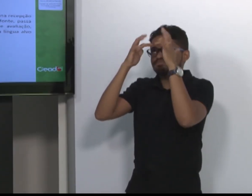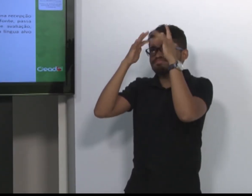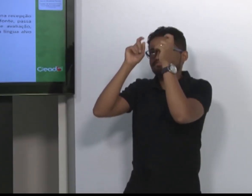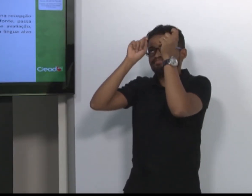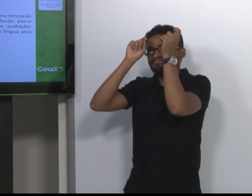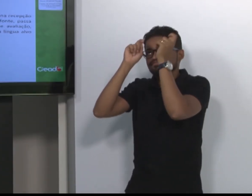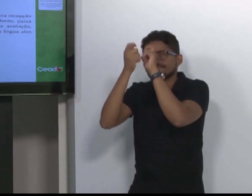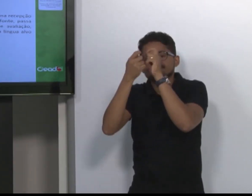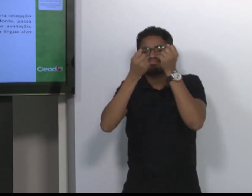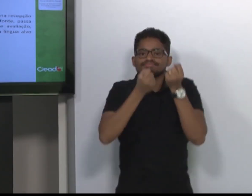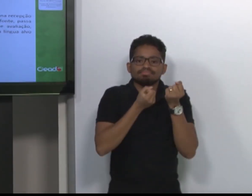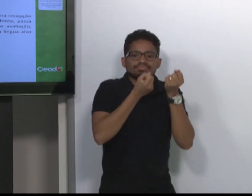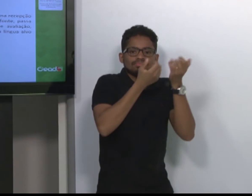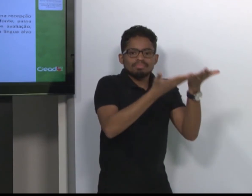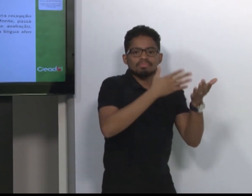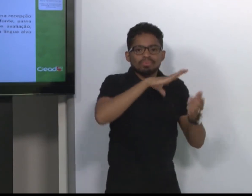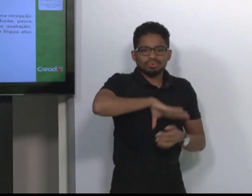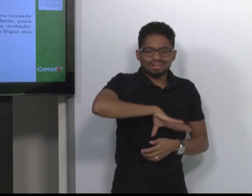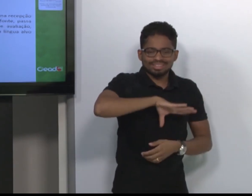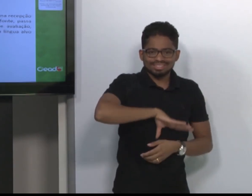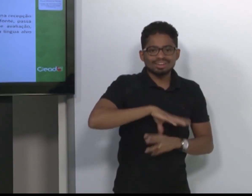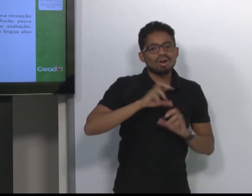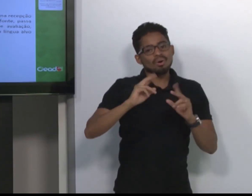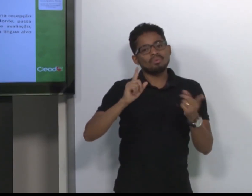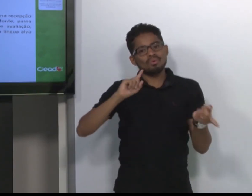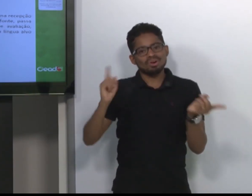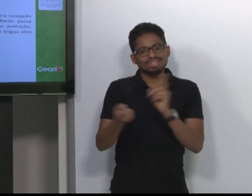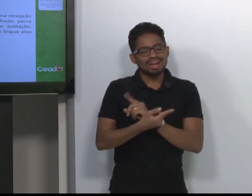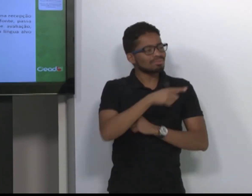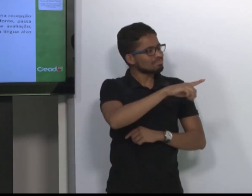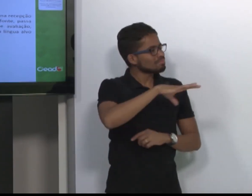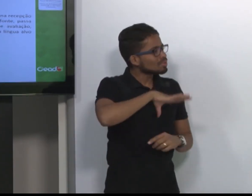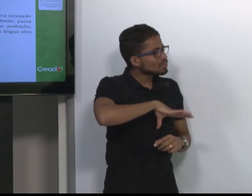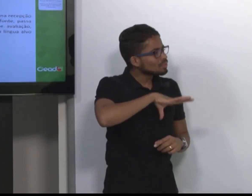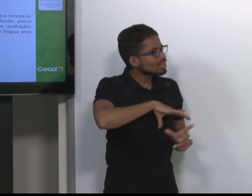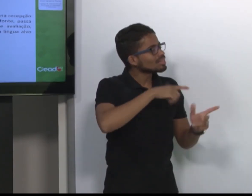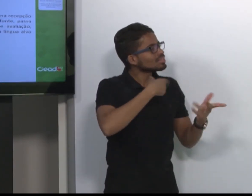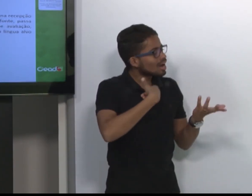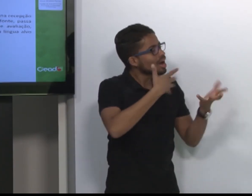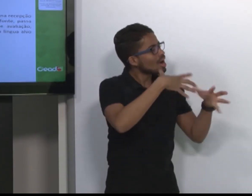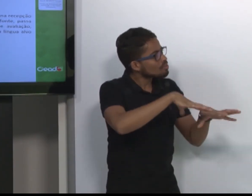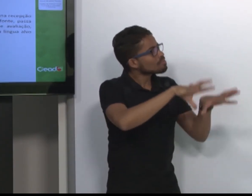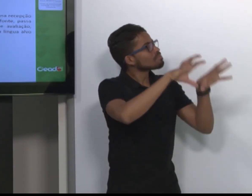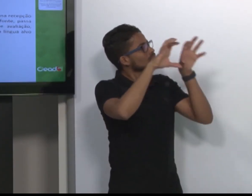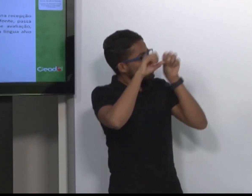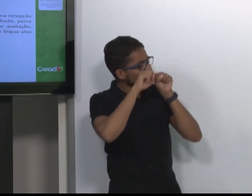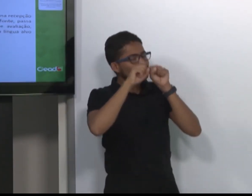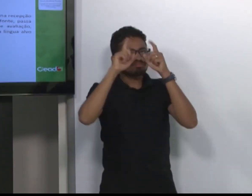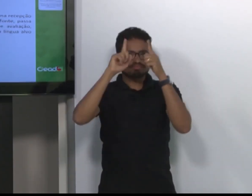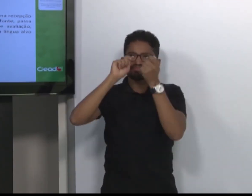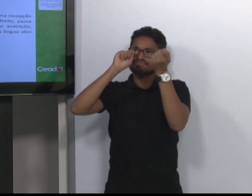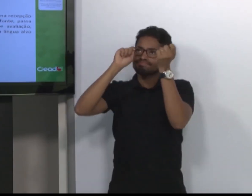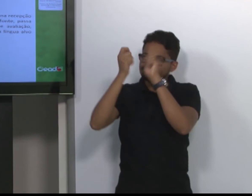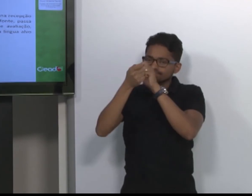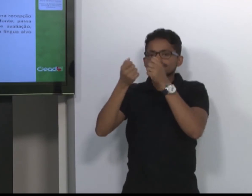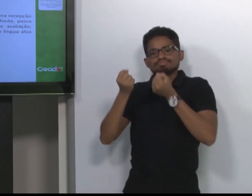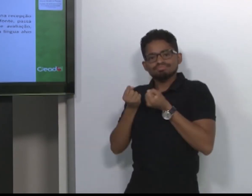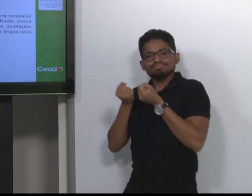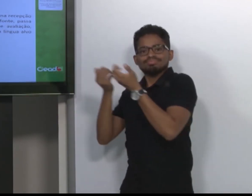Parece que ocorre de forma simples. Recebo a informação, processo para a língua portuguesa, ou